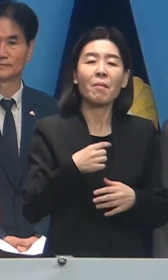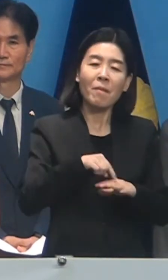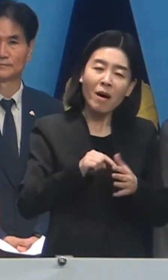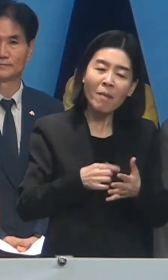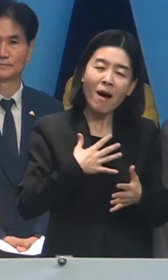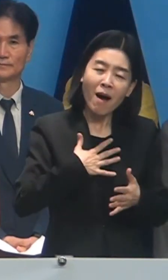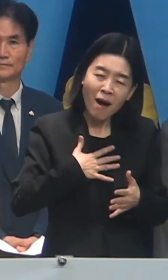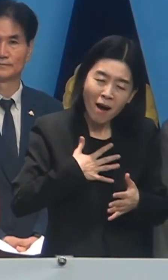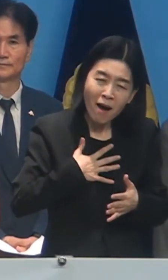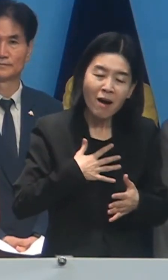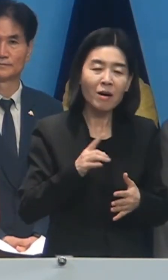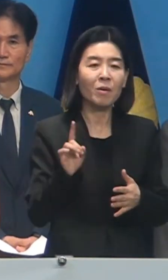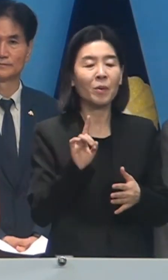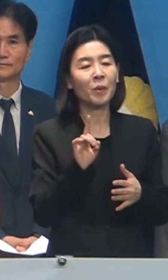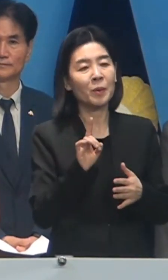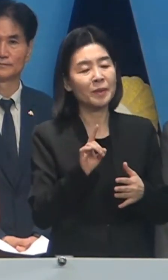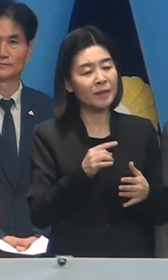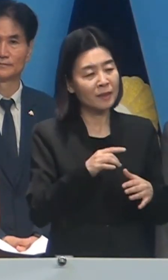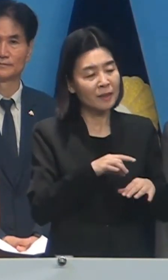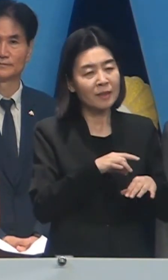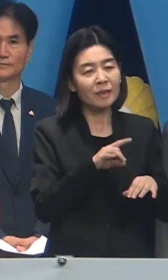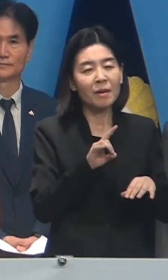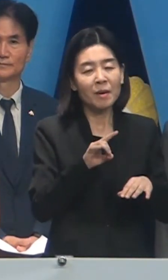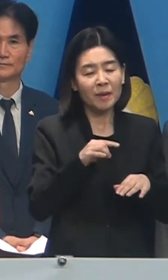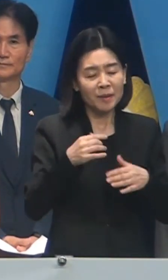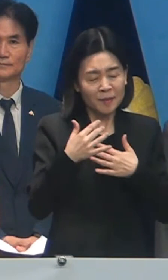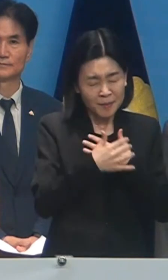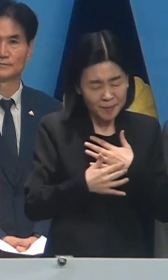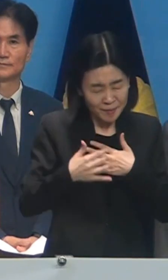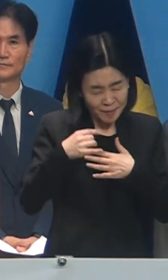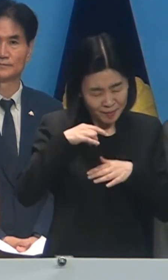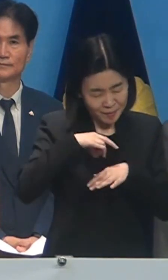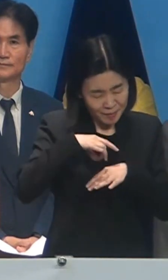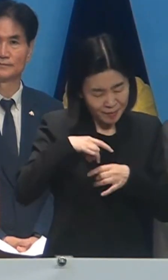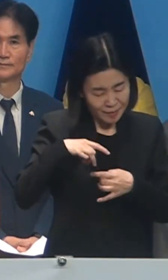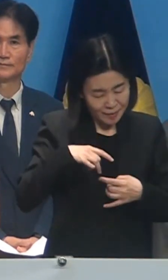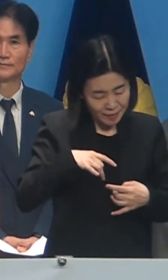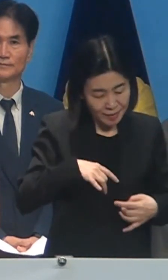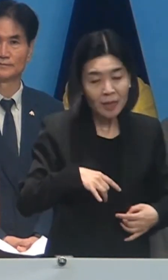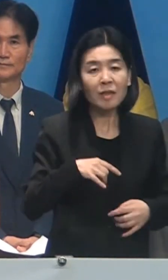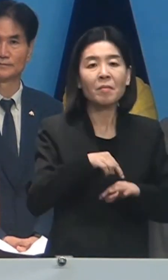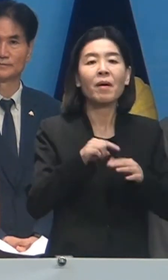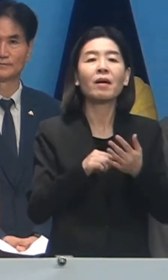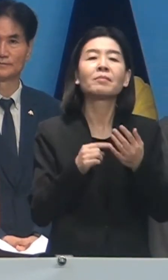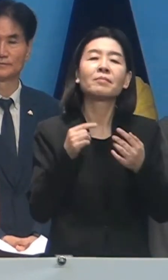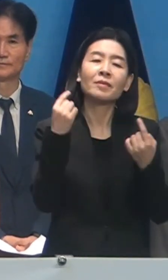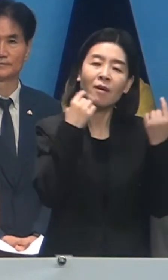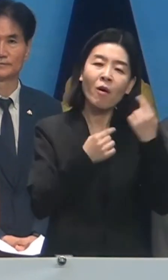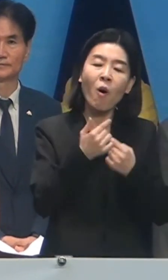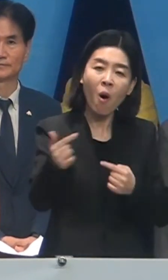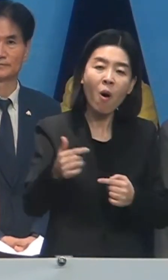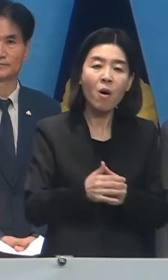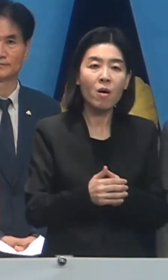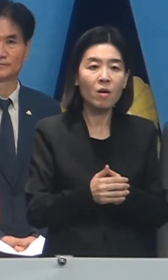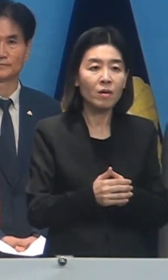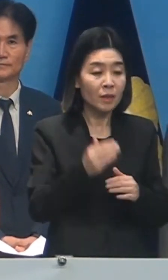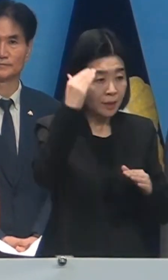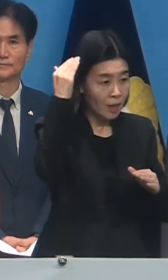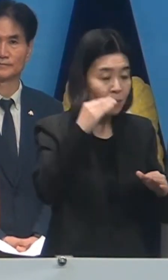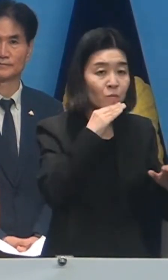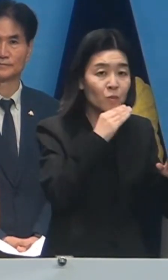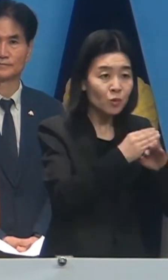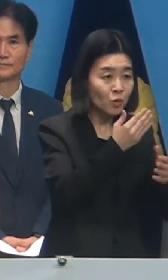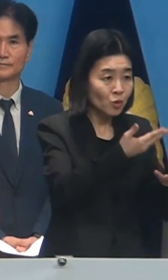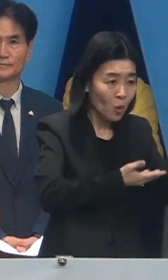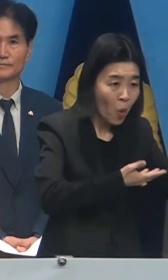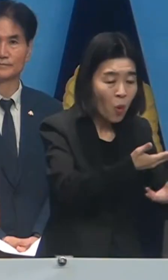모든 슬픔마다 고름으로 보였습니다. 이제까지 상처로 충분합니다. 교류가 안 된다는 것은